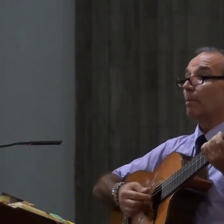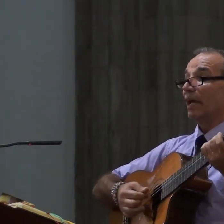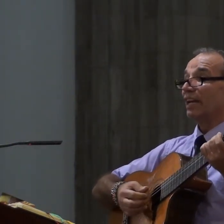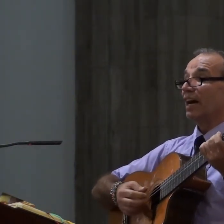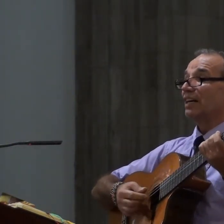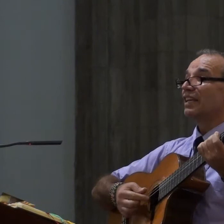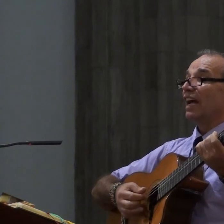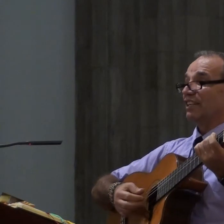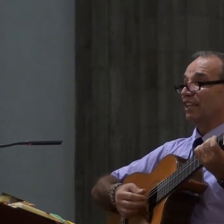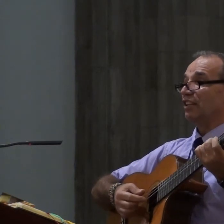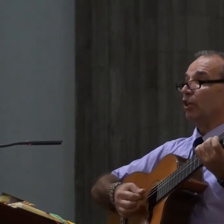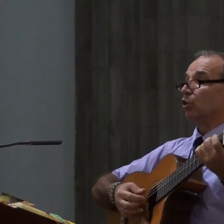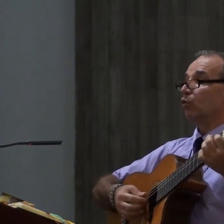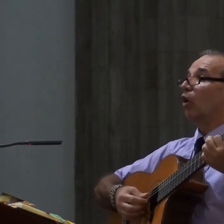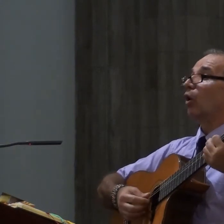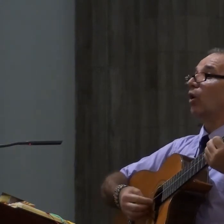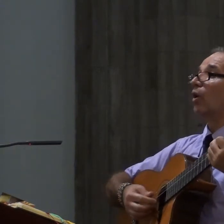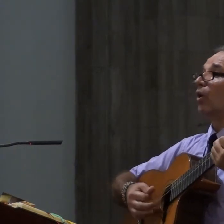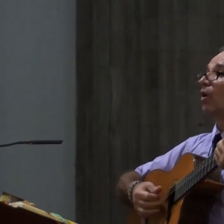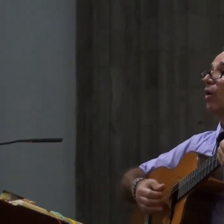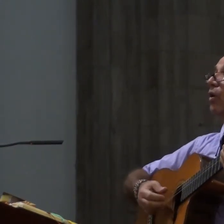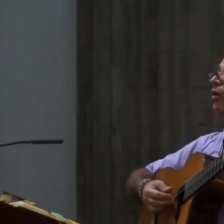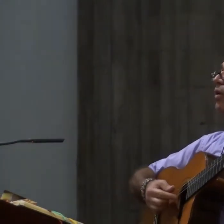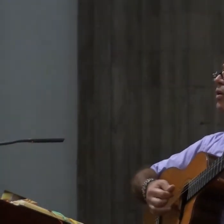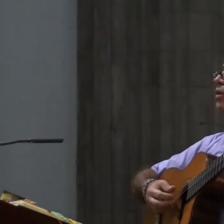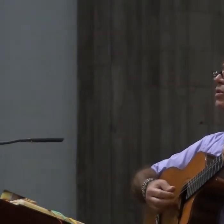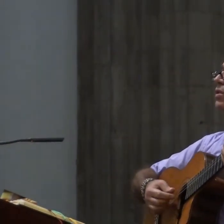porque apenas he sentido